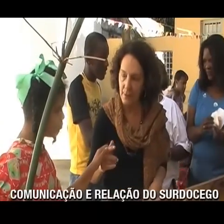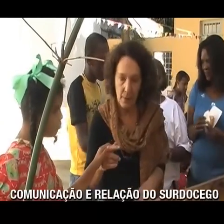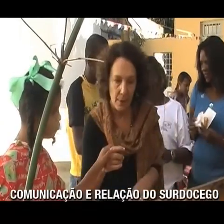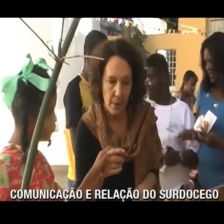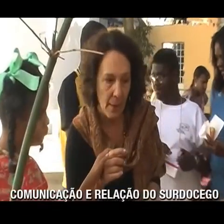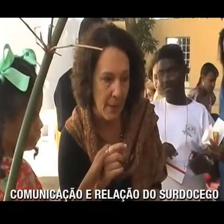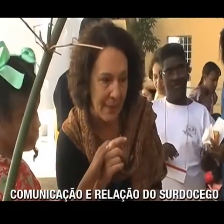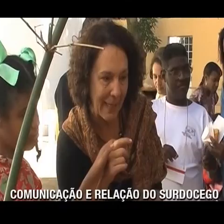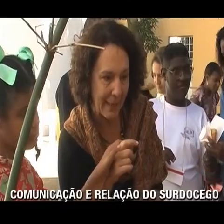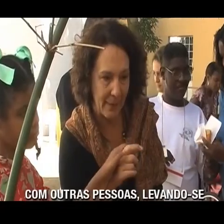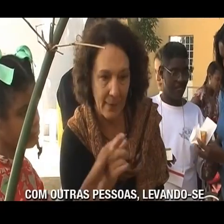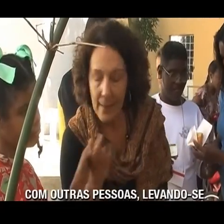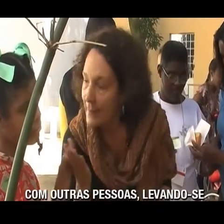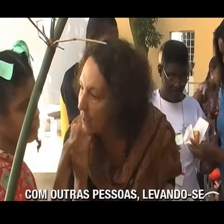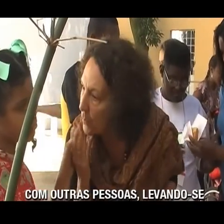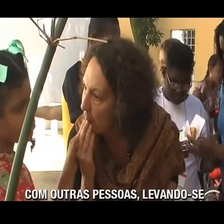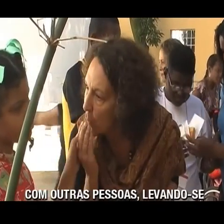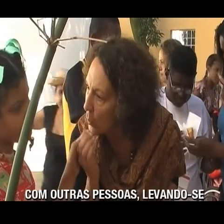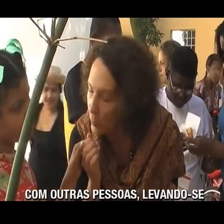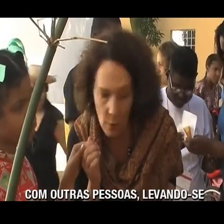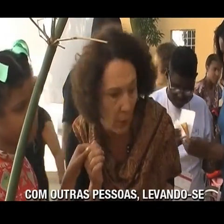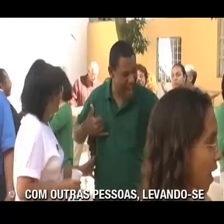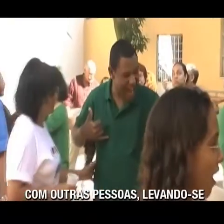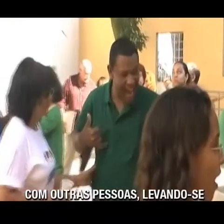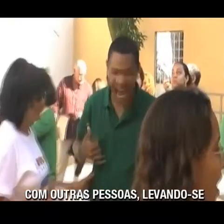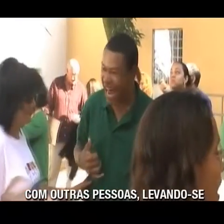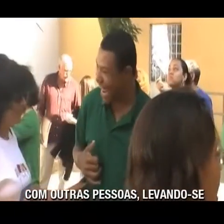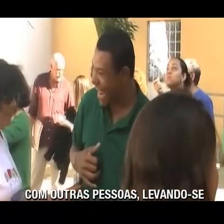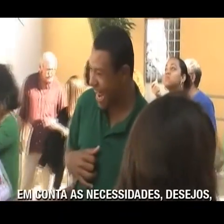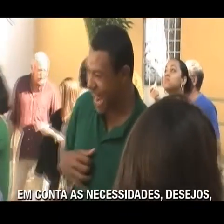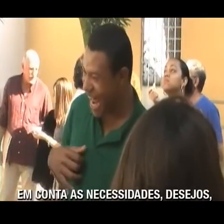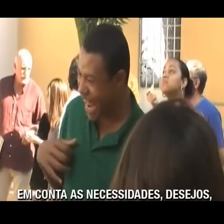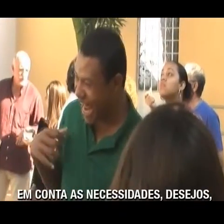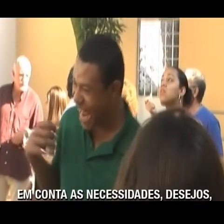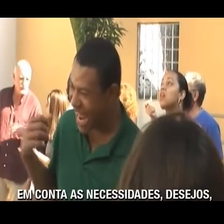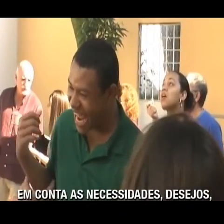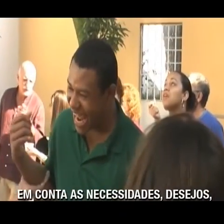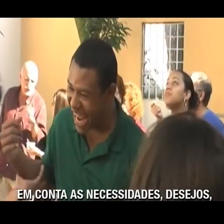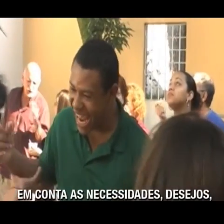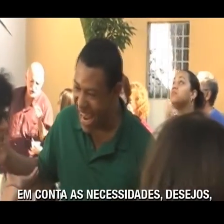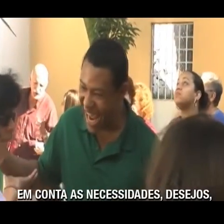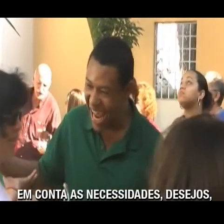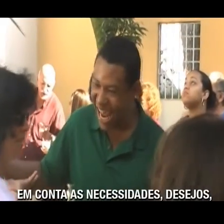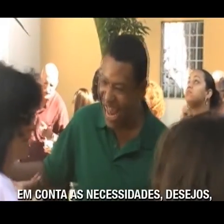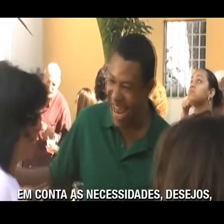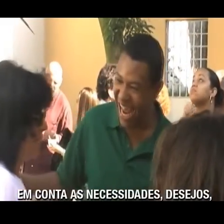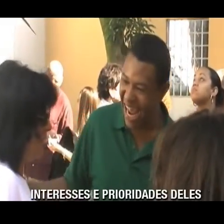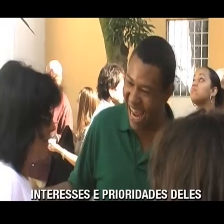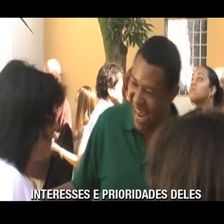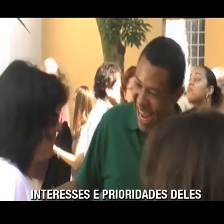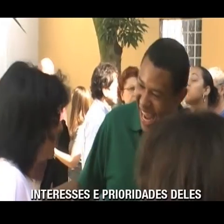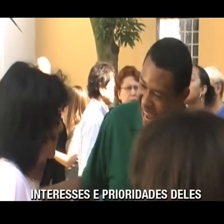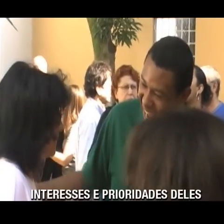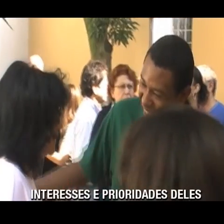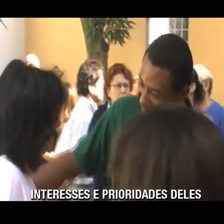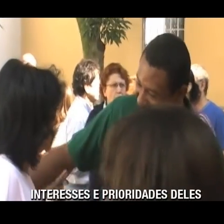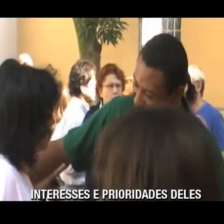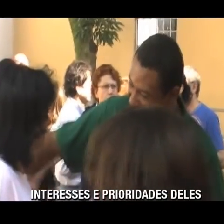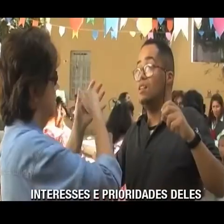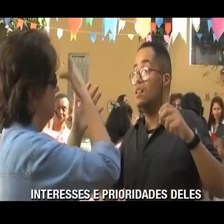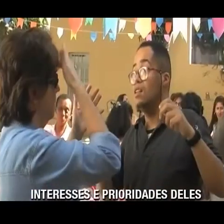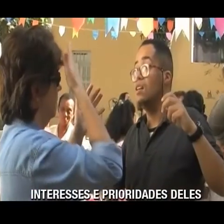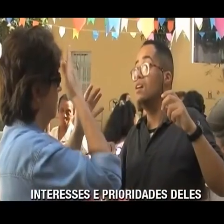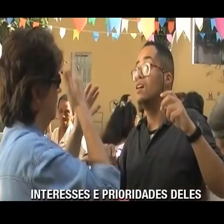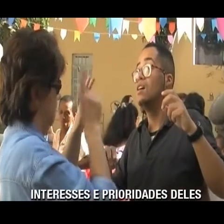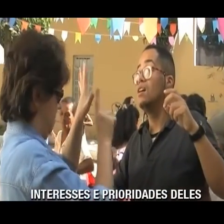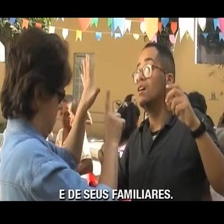comunicação e relação do surdo-cego com outras pessoas, levando-se em conta as necessidades, desejos, interesses